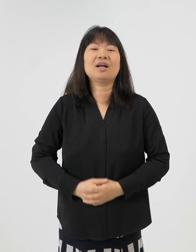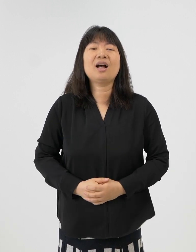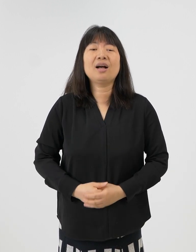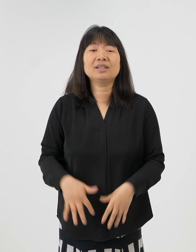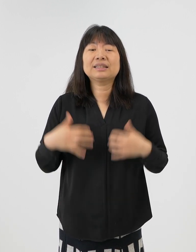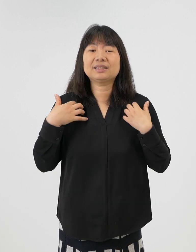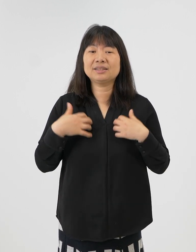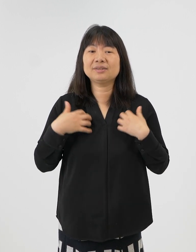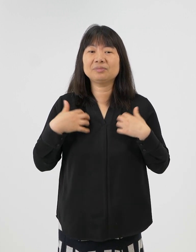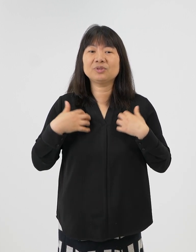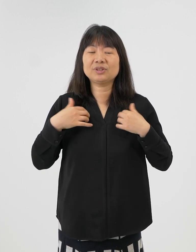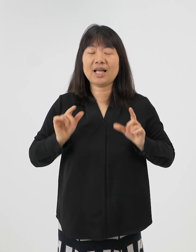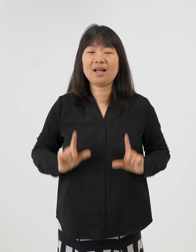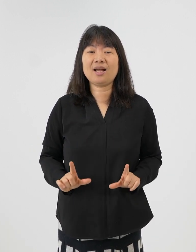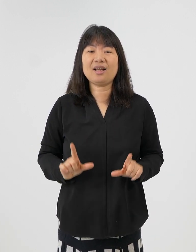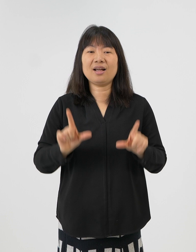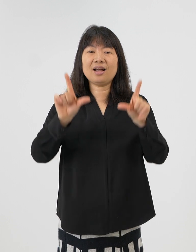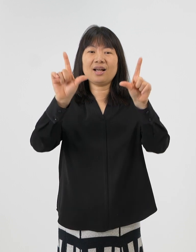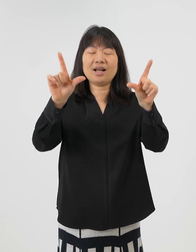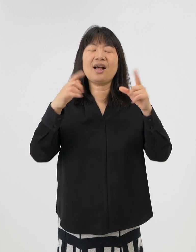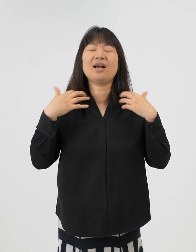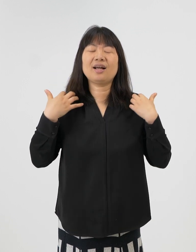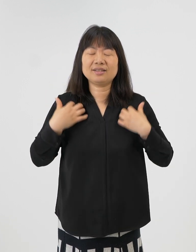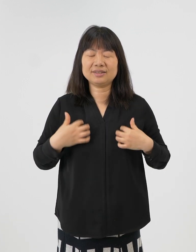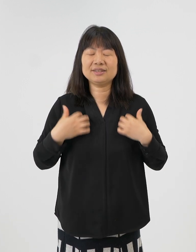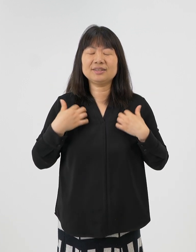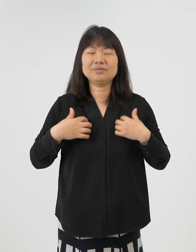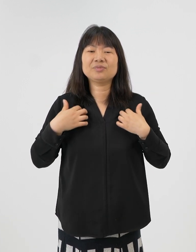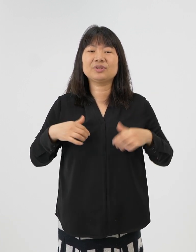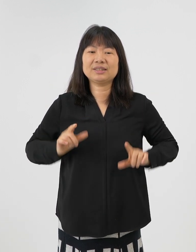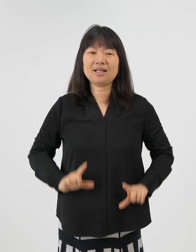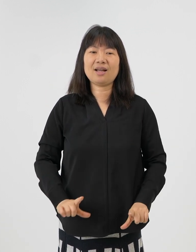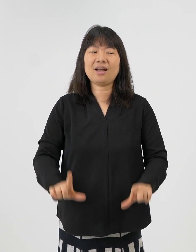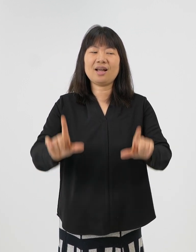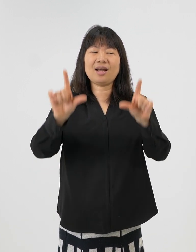전하도다. 기쁜 날